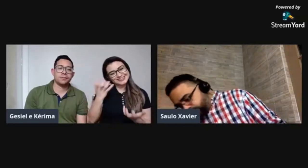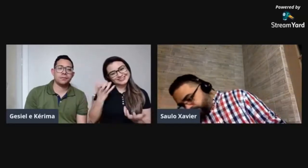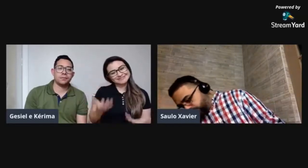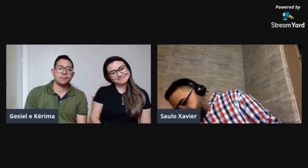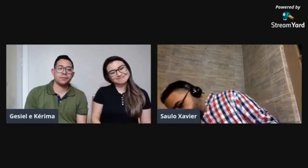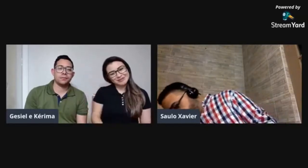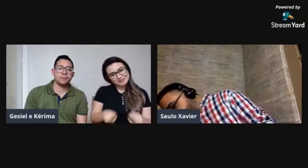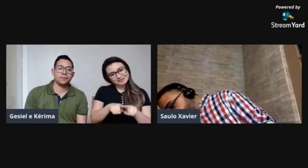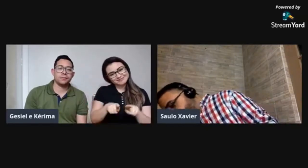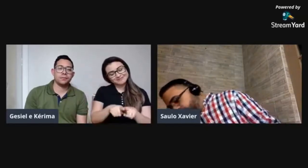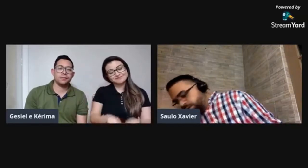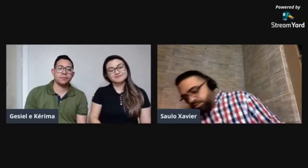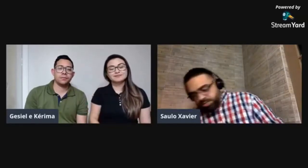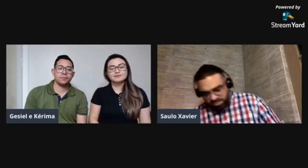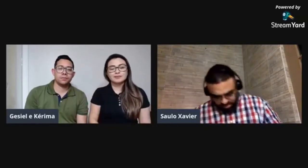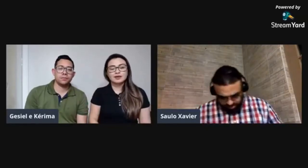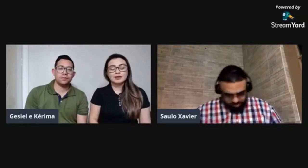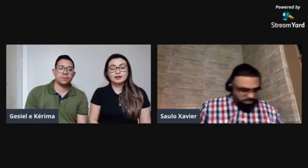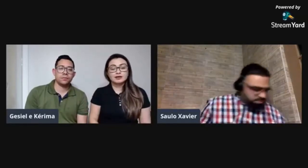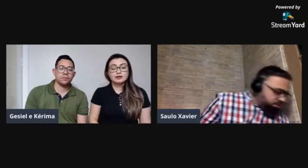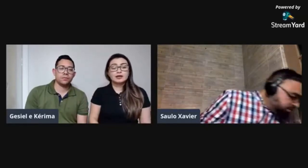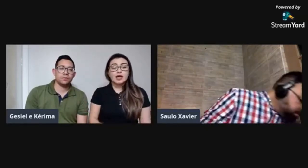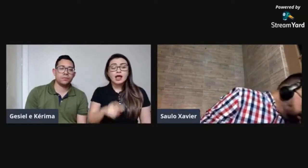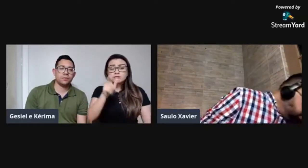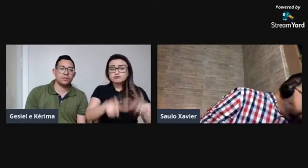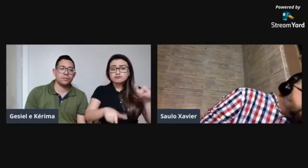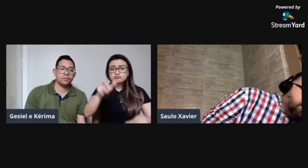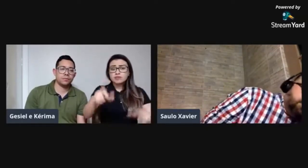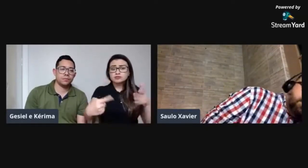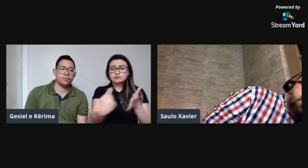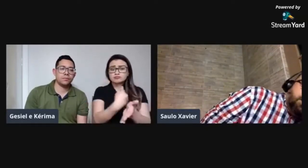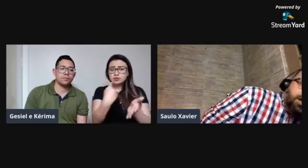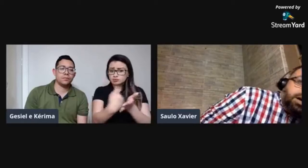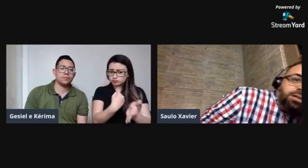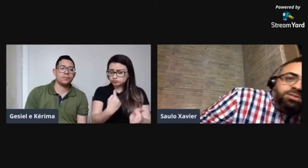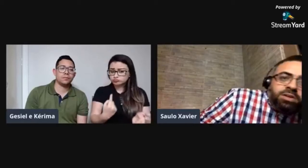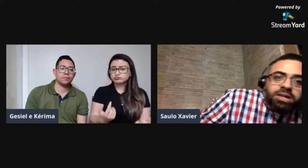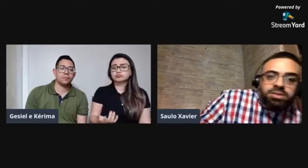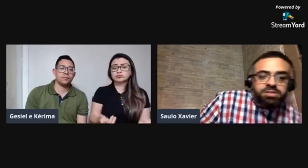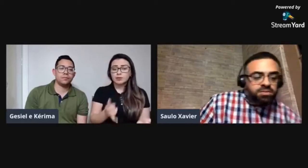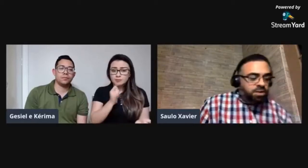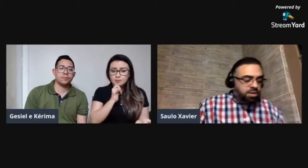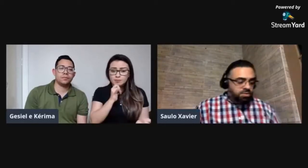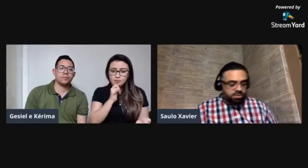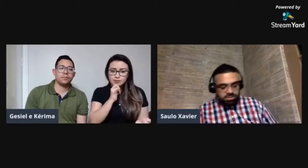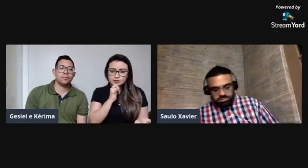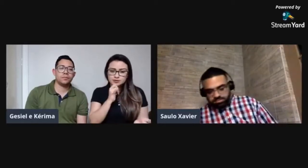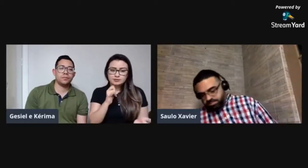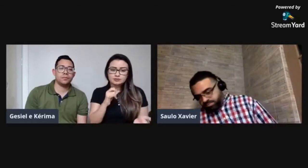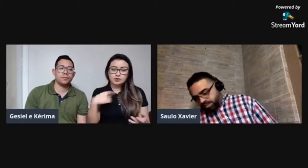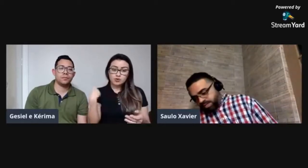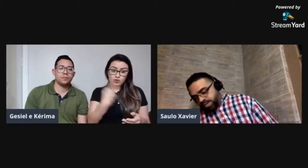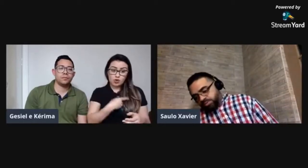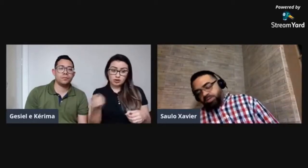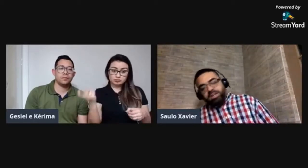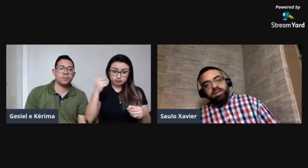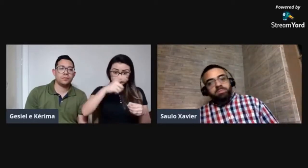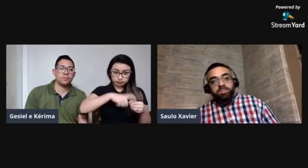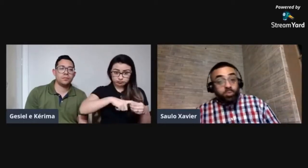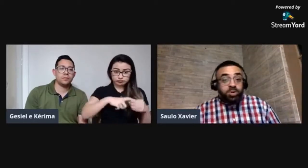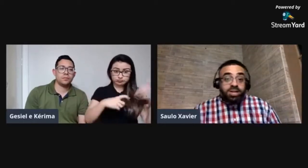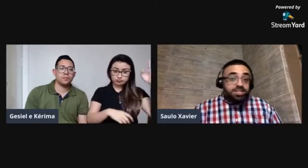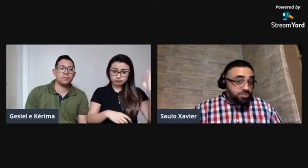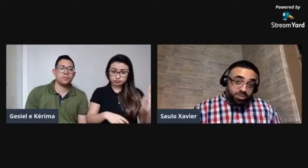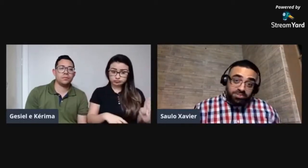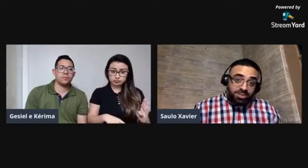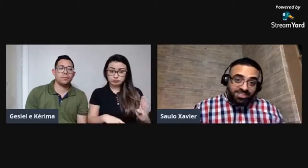pergunta, é uma coisa muito, muito tensa a nossa volta, porque